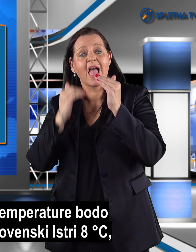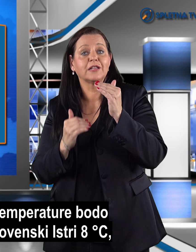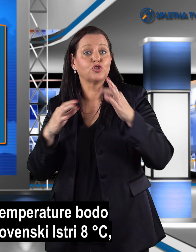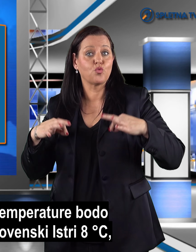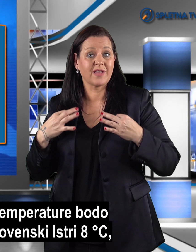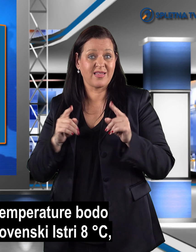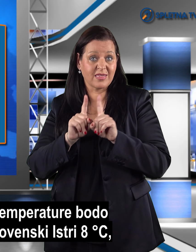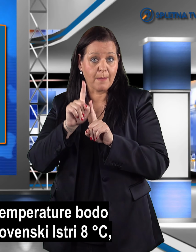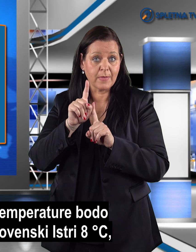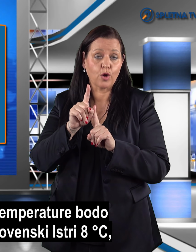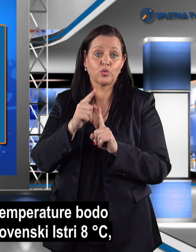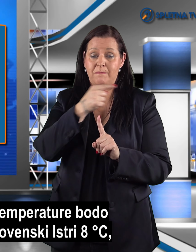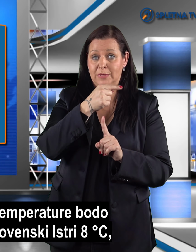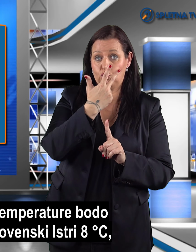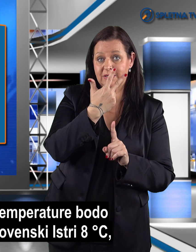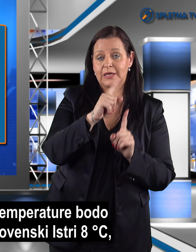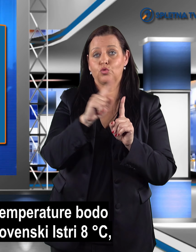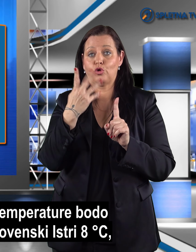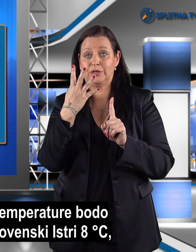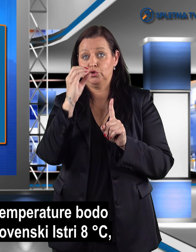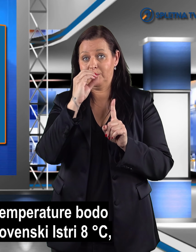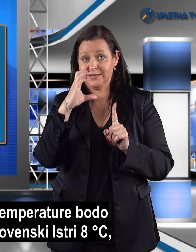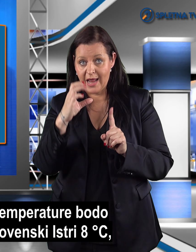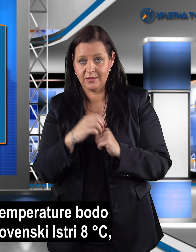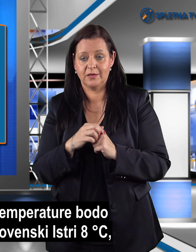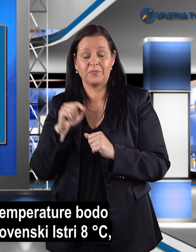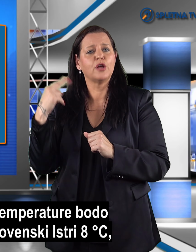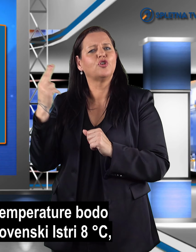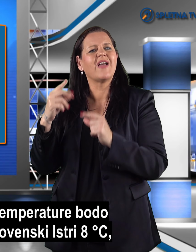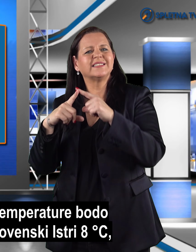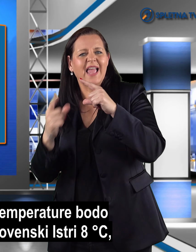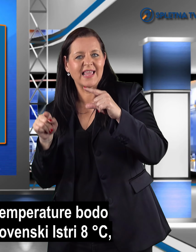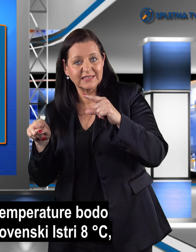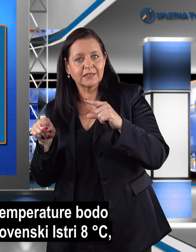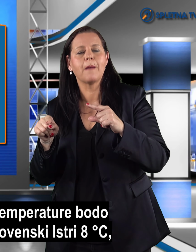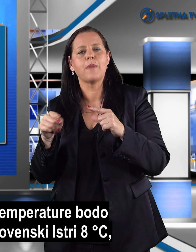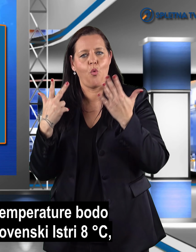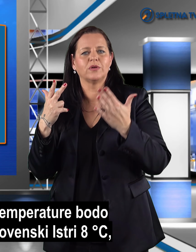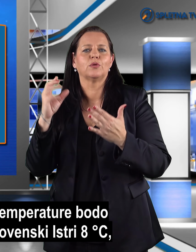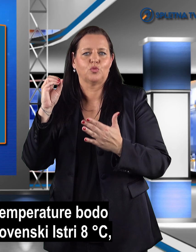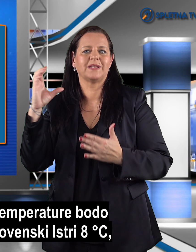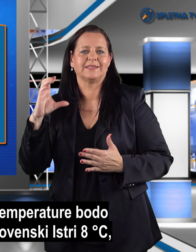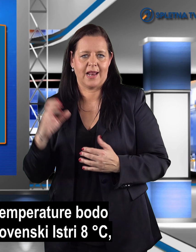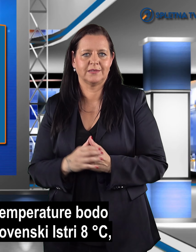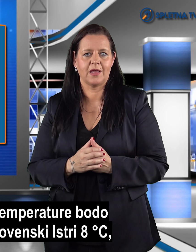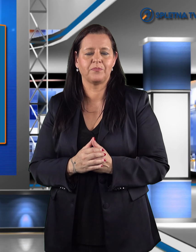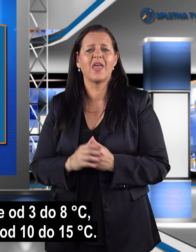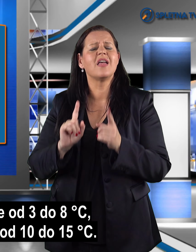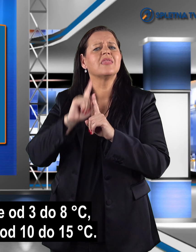Najnižje jutranje temperature bodo od -3 do 4 stopinje Celzija, v slovenski Istri 8 stopinj Celzija, najvišje dnevne